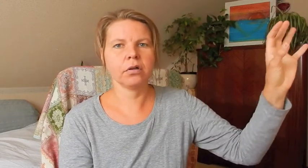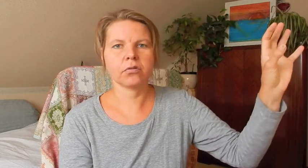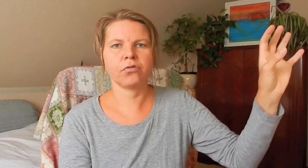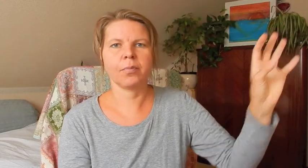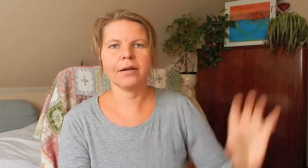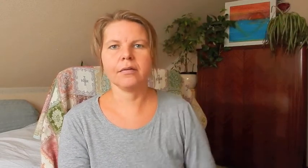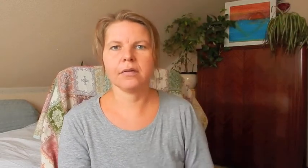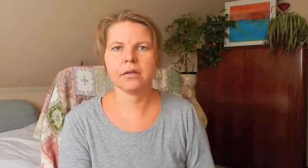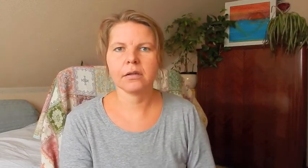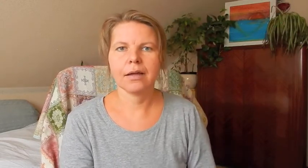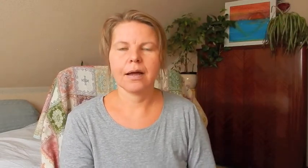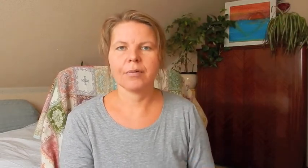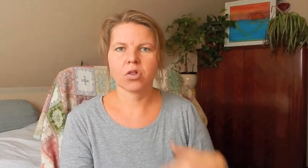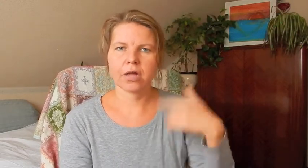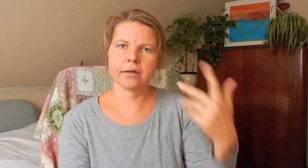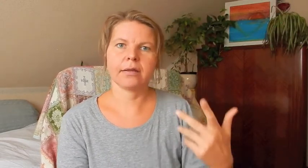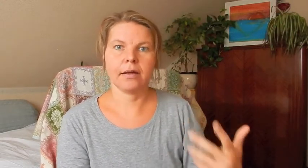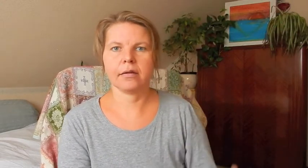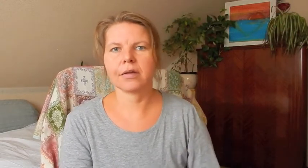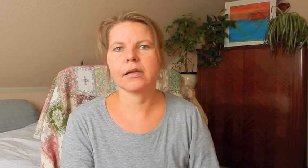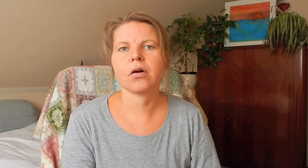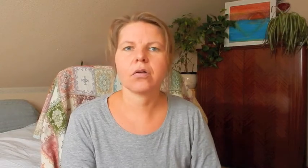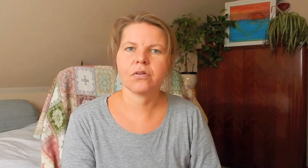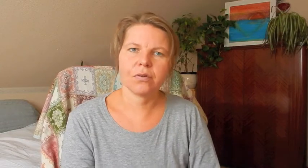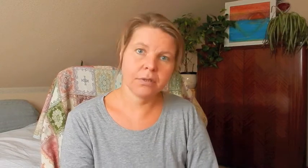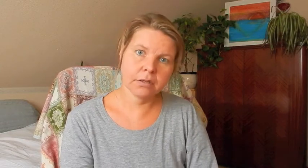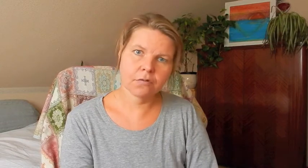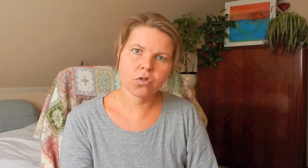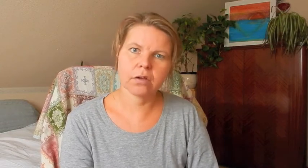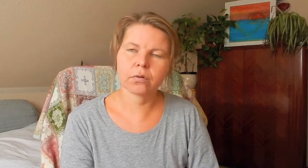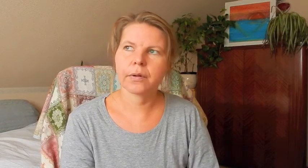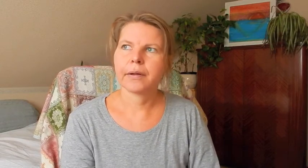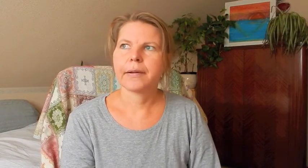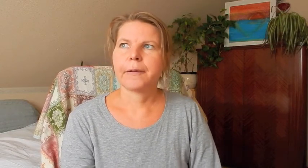so vorbeiziehen, aber ich steige nicht ein. Das kenne ich auch aus der Familienaufstellung,